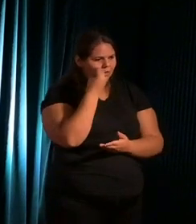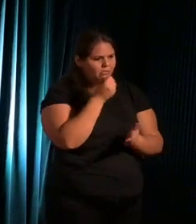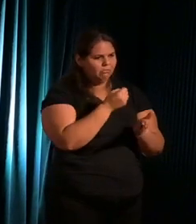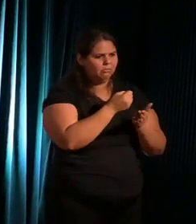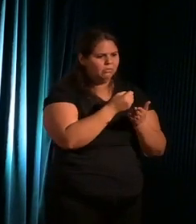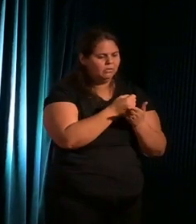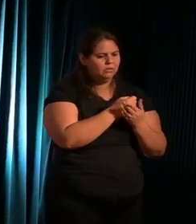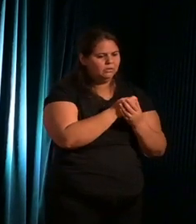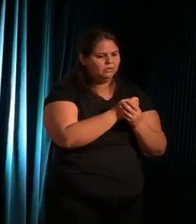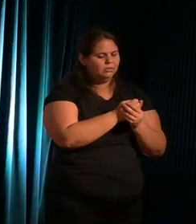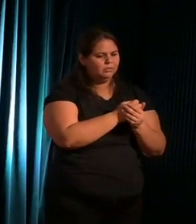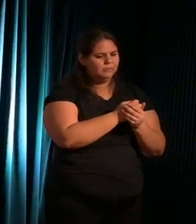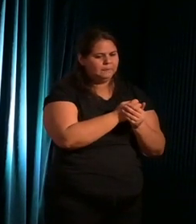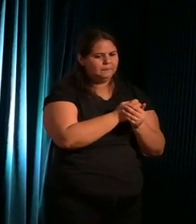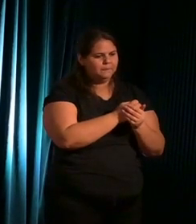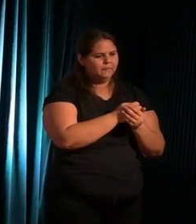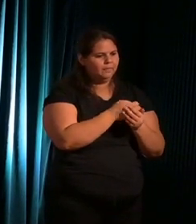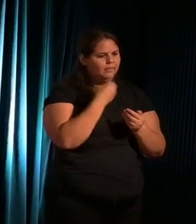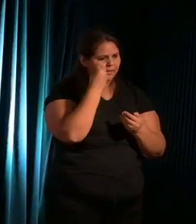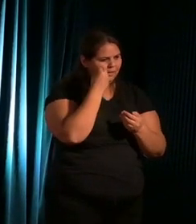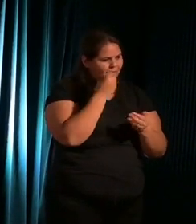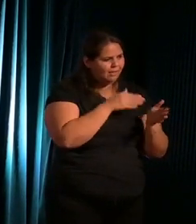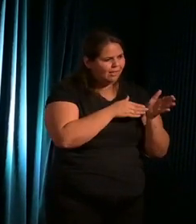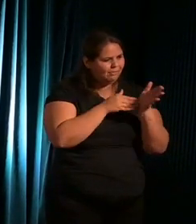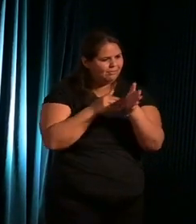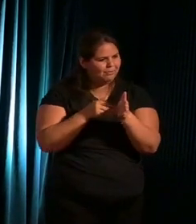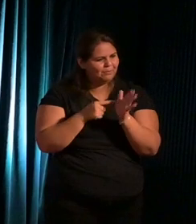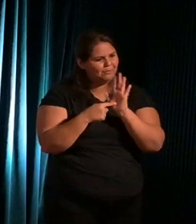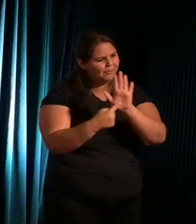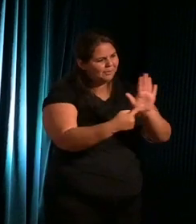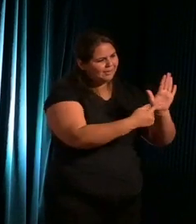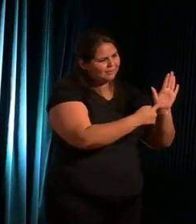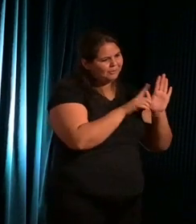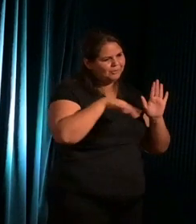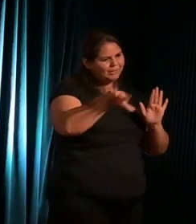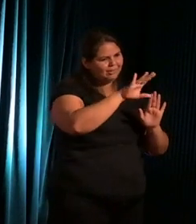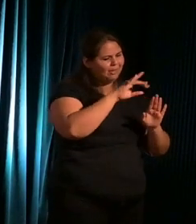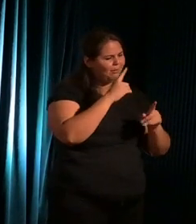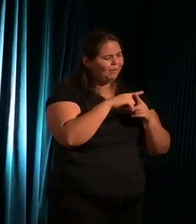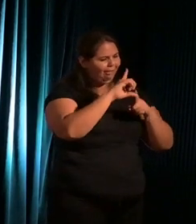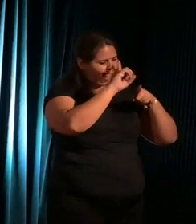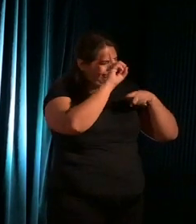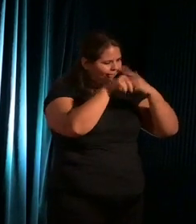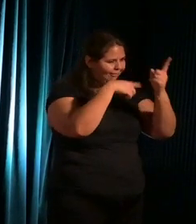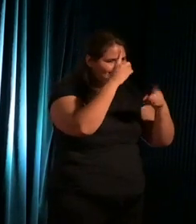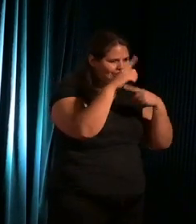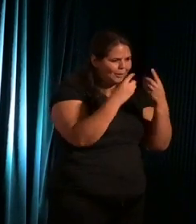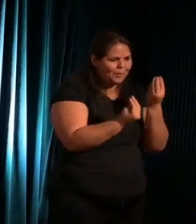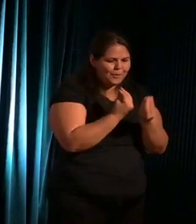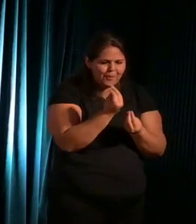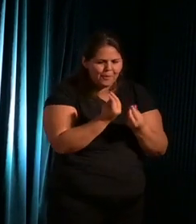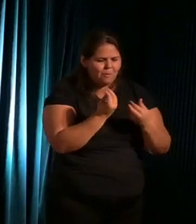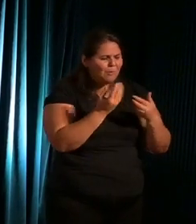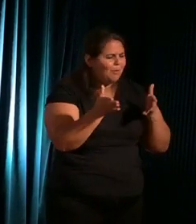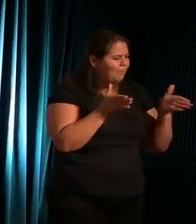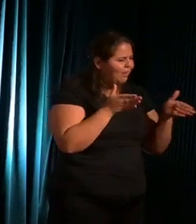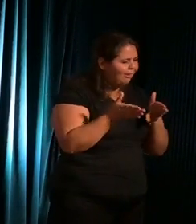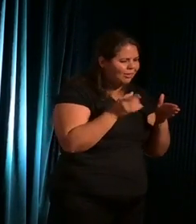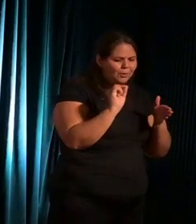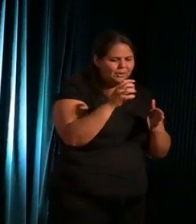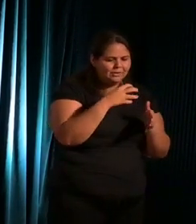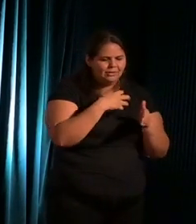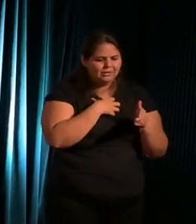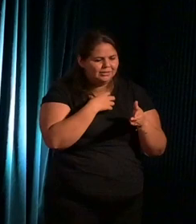levar vocês a minha espiritualidade criativa, por que que foi feito, de como, quando, o que